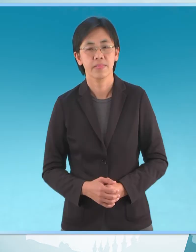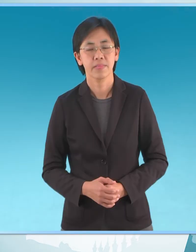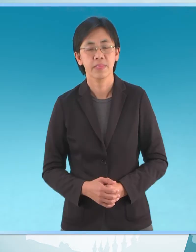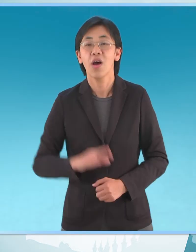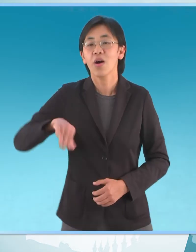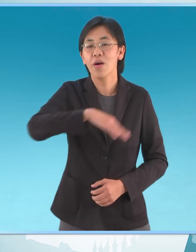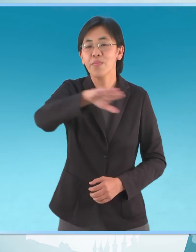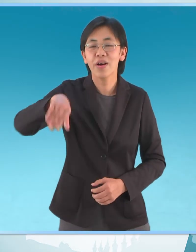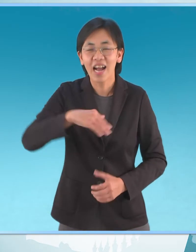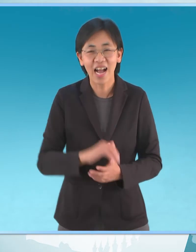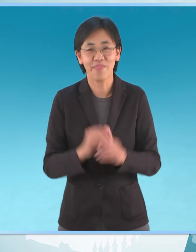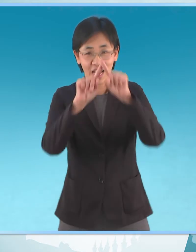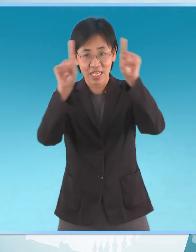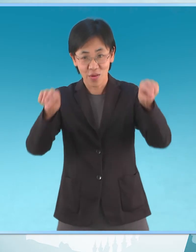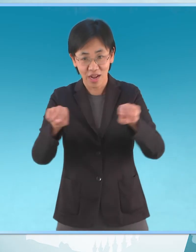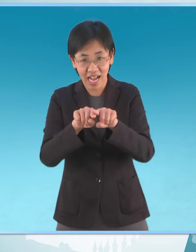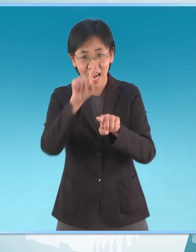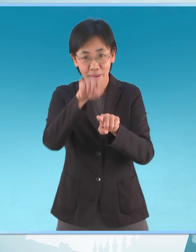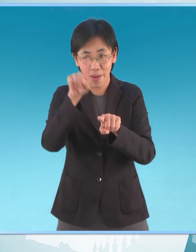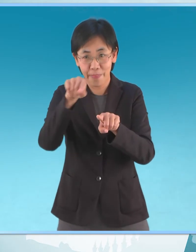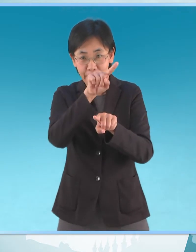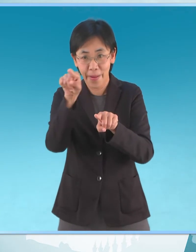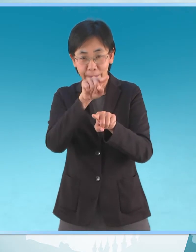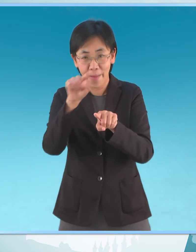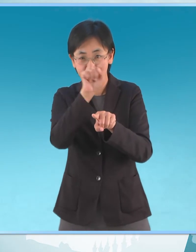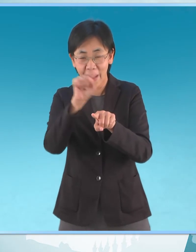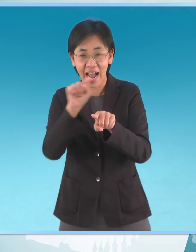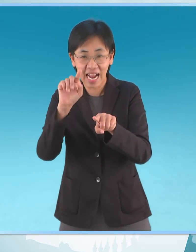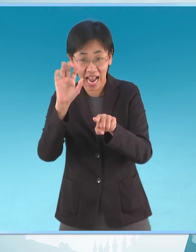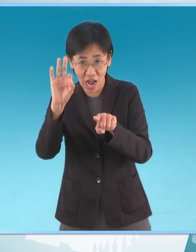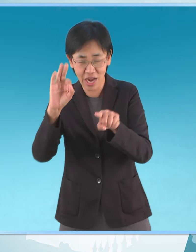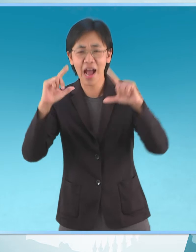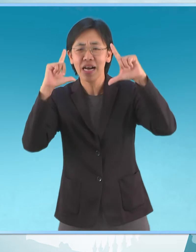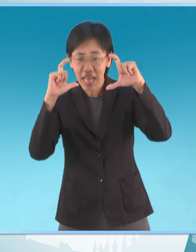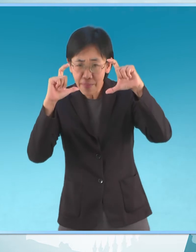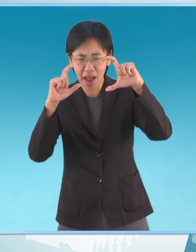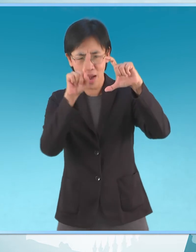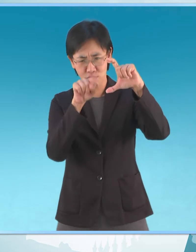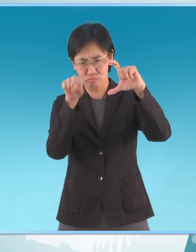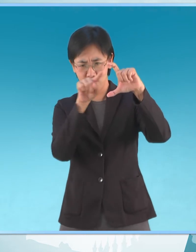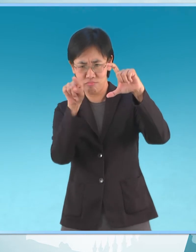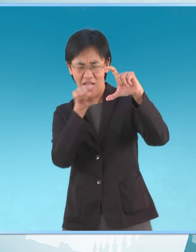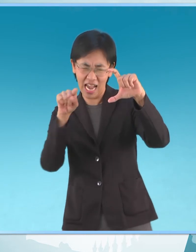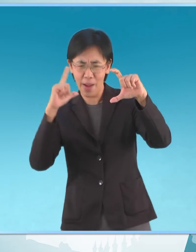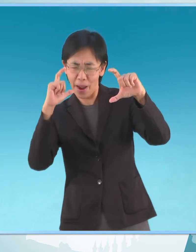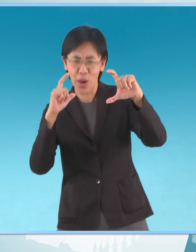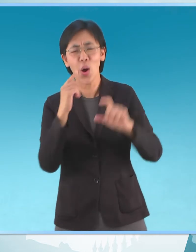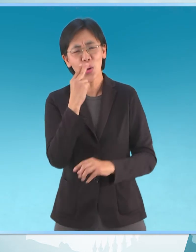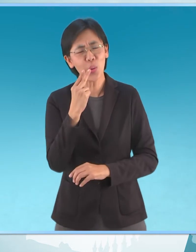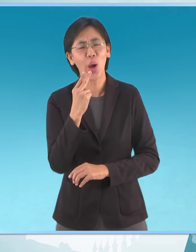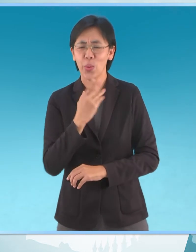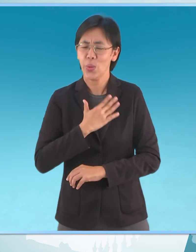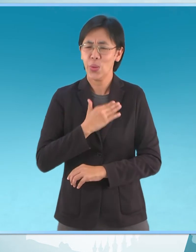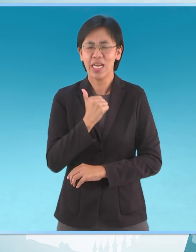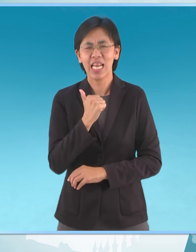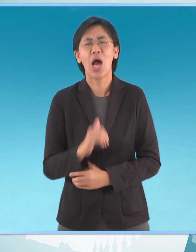เพื่อนๆครับเทคนิคเรื่องจุดตัด9ช่องที่อาจารย์สมชายครองสมบูรณ์แนะนำมาเนี่ยทำให้การถ่ายภาพมีความเป็นชีวิตชีวาขึ้นเยอะเลยนะฮะไม่